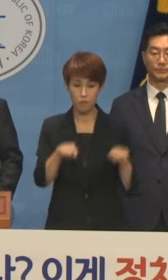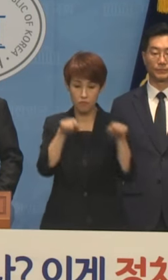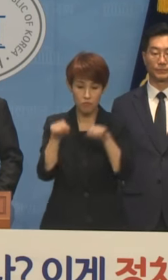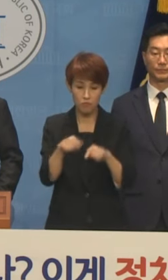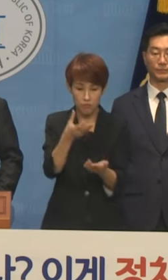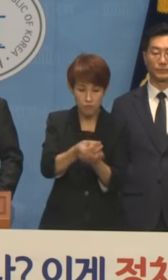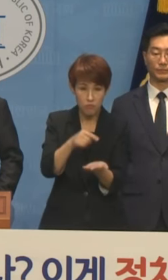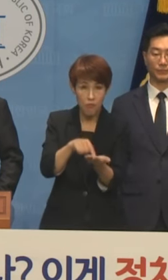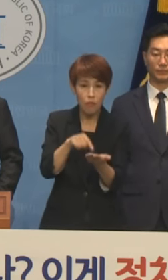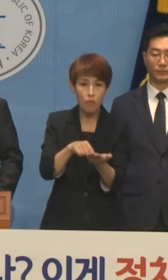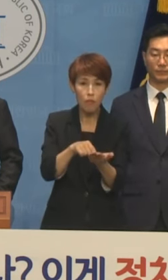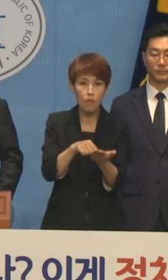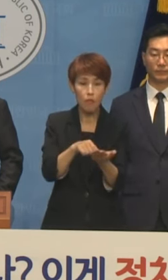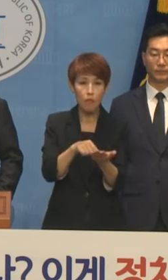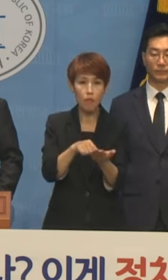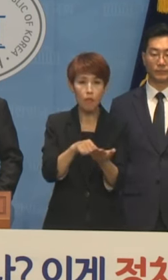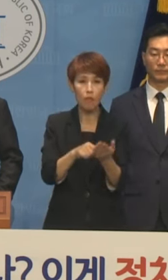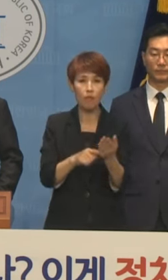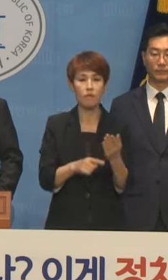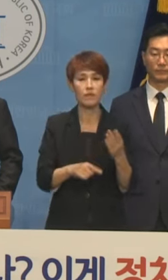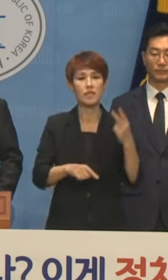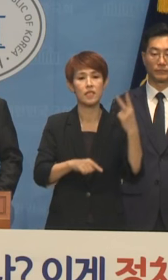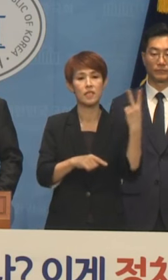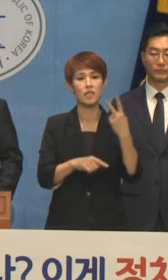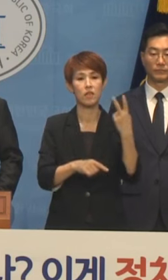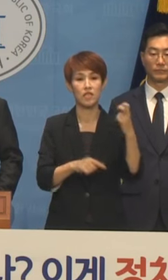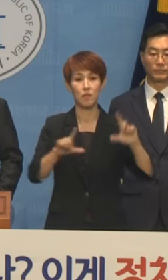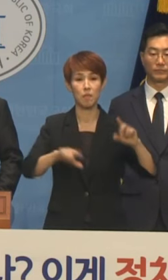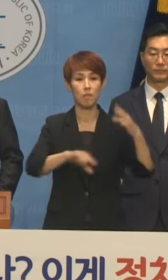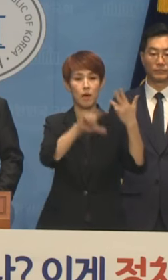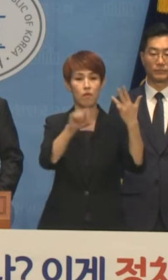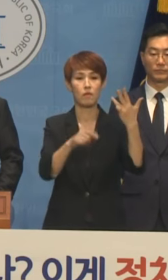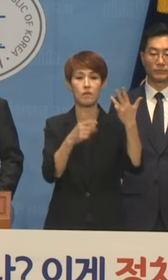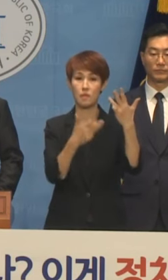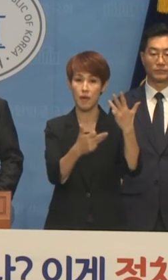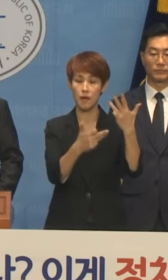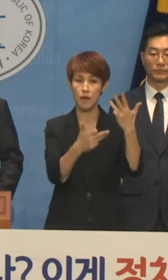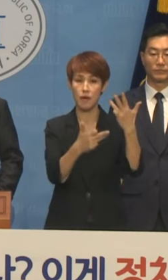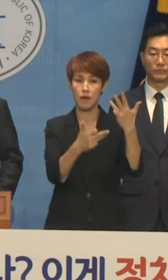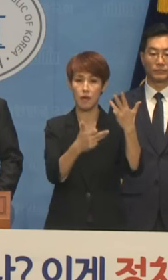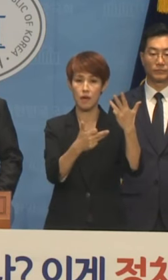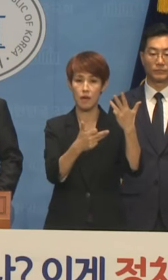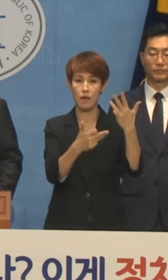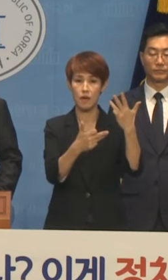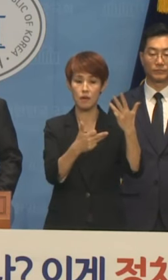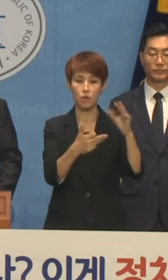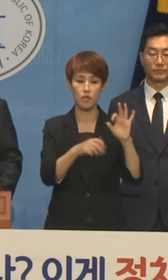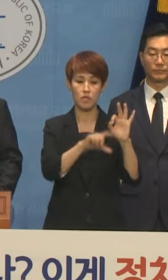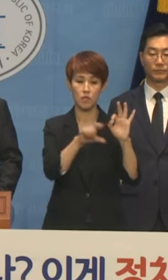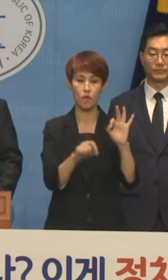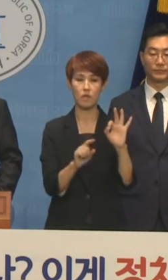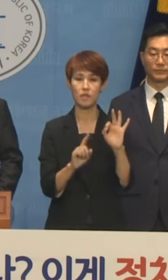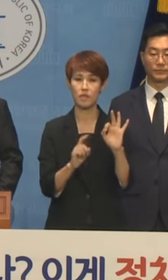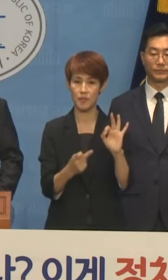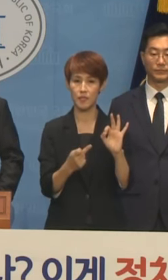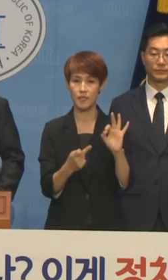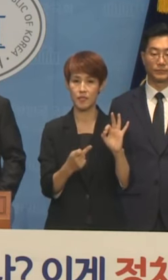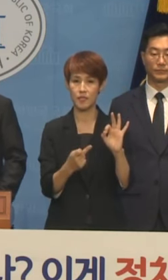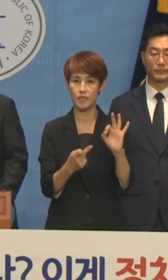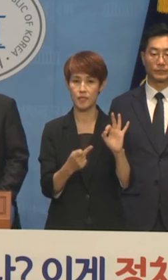3개의 날짜가 있습니다. 2020년 8월 18일, 2020년 10월 12일,